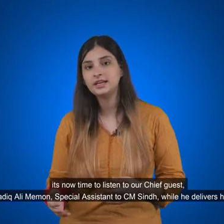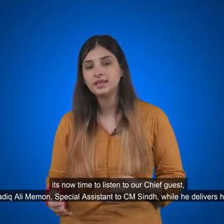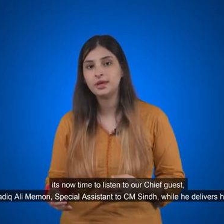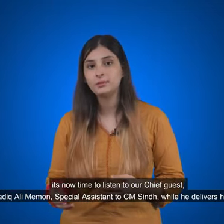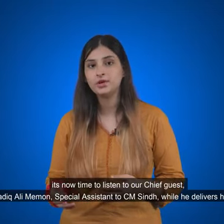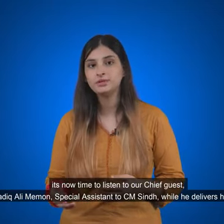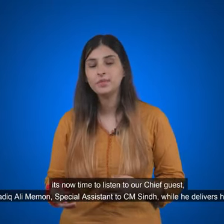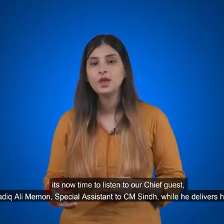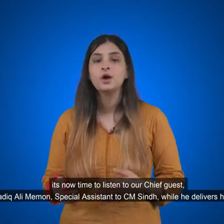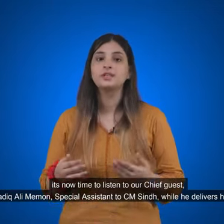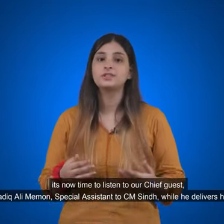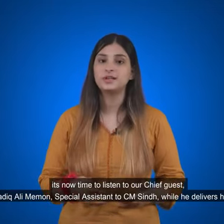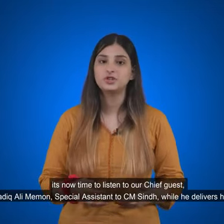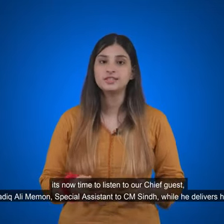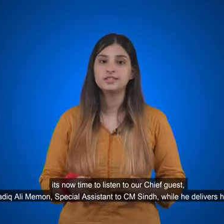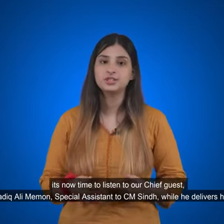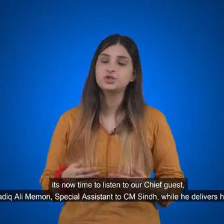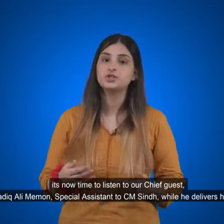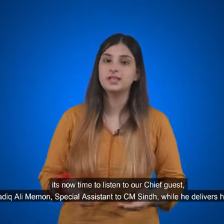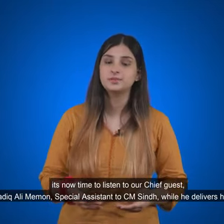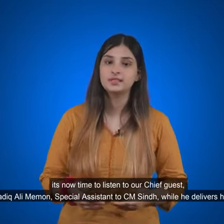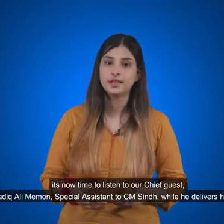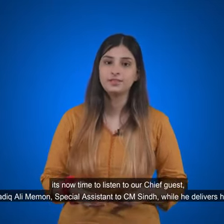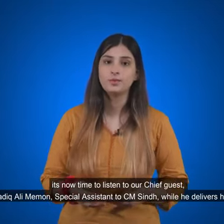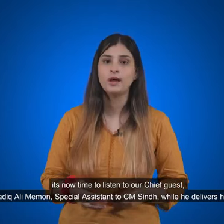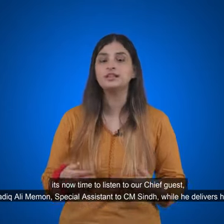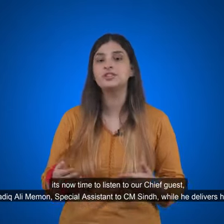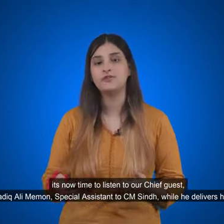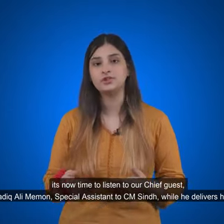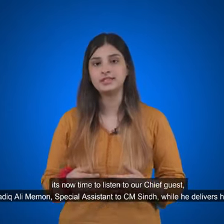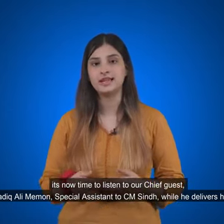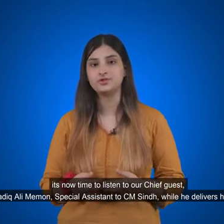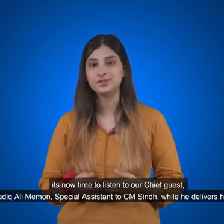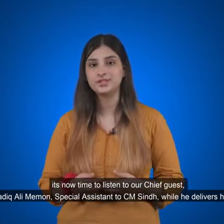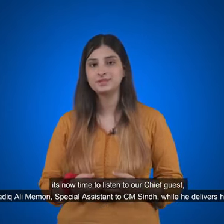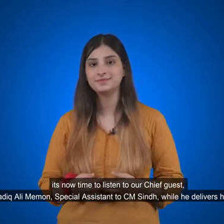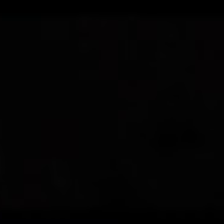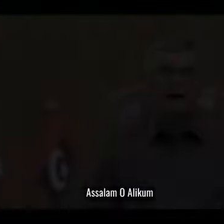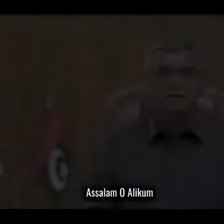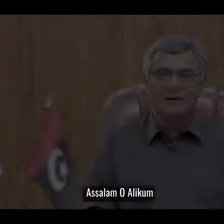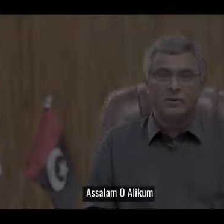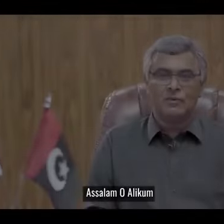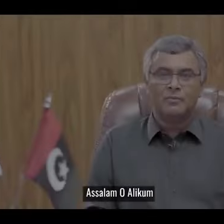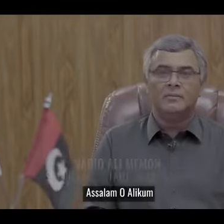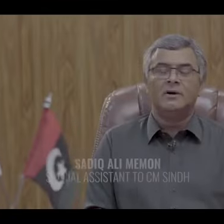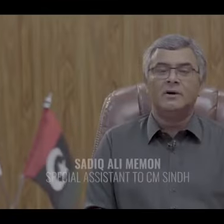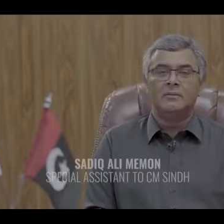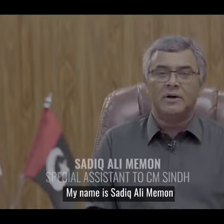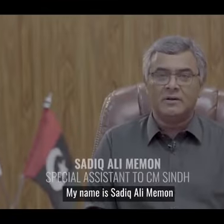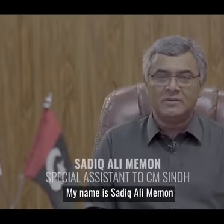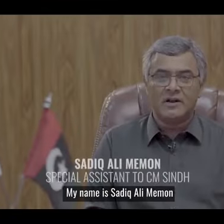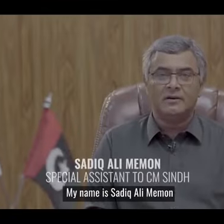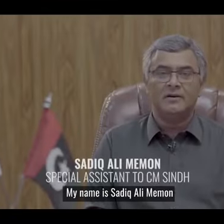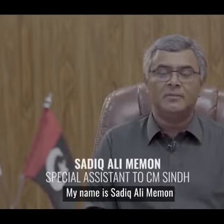Ali Memon, the Special Assistant to CM Sindh, while he delivers his address. Assalamu alaikum. My name is Sadiq Ali